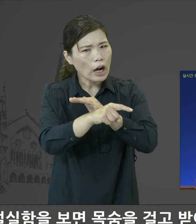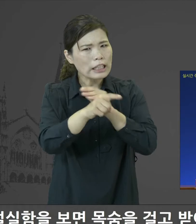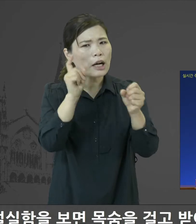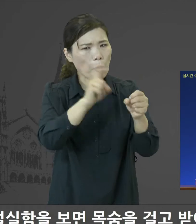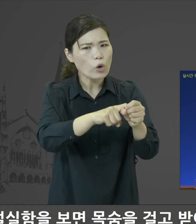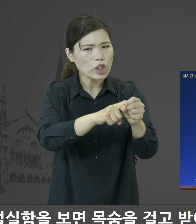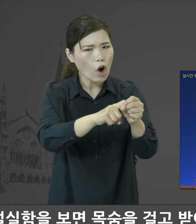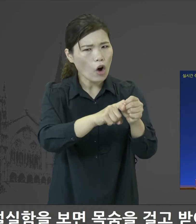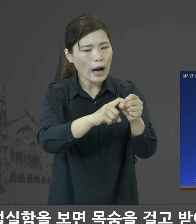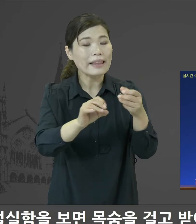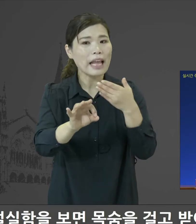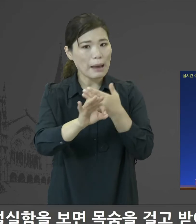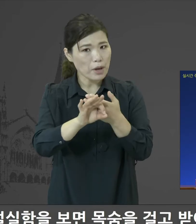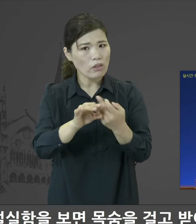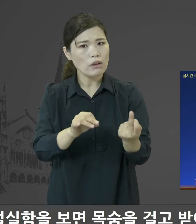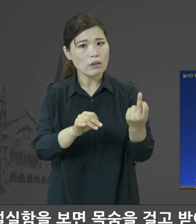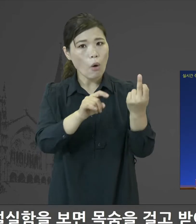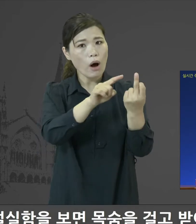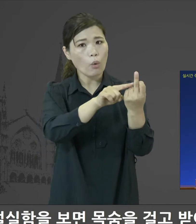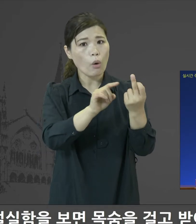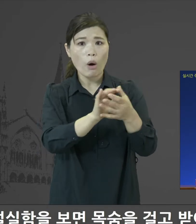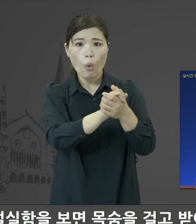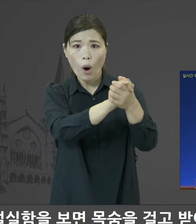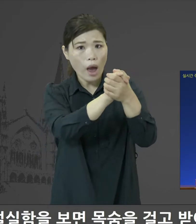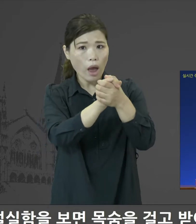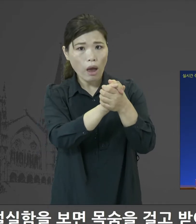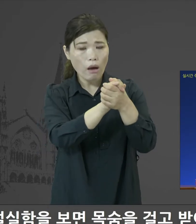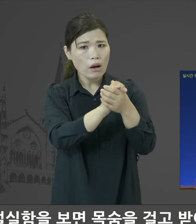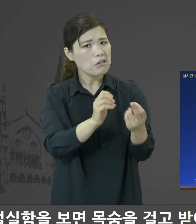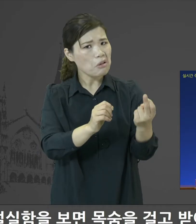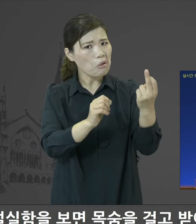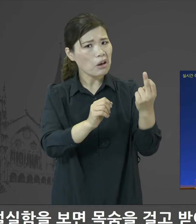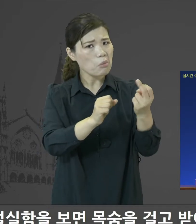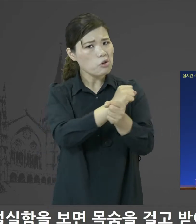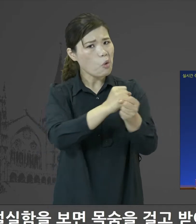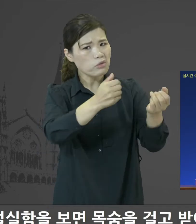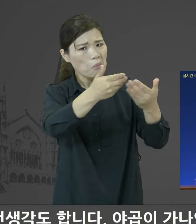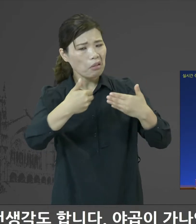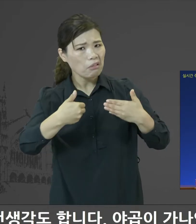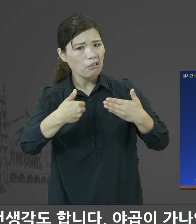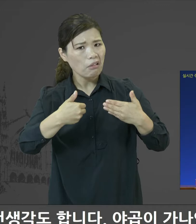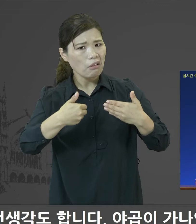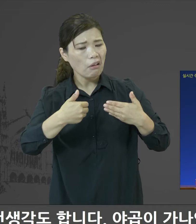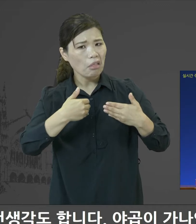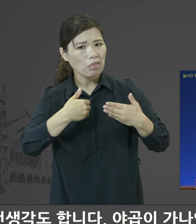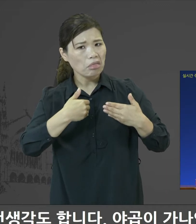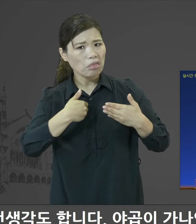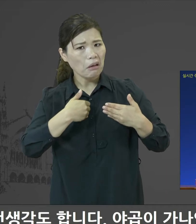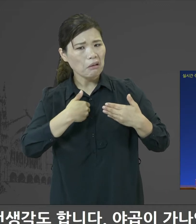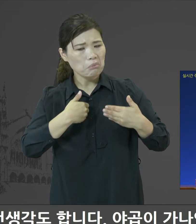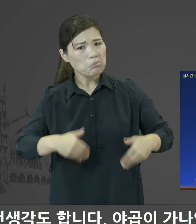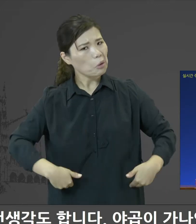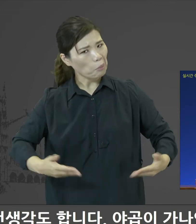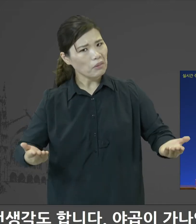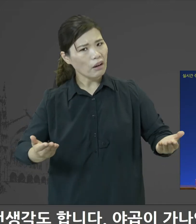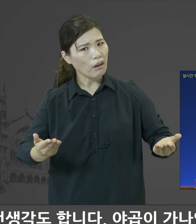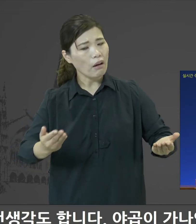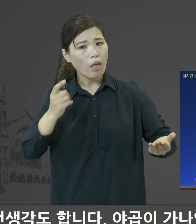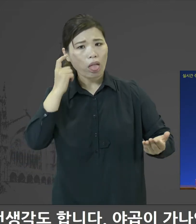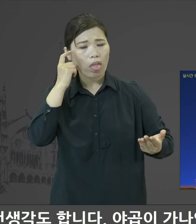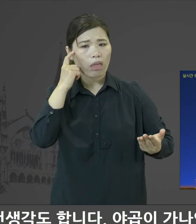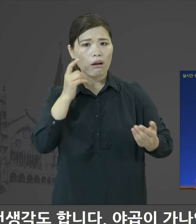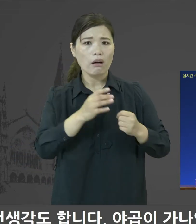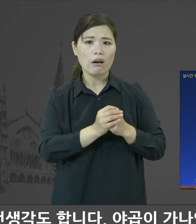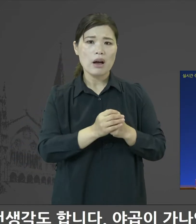그것만 목적이었다면, 형과 화해를 하고 형의 용서를 받는 것이 목적이 아니라 내가 가나안 땅 아버지 집으로 돌아가서 그 가족